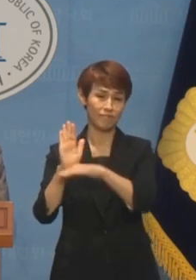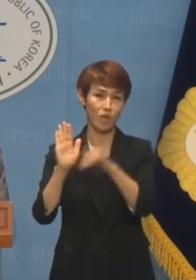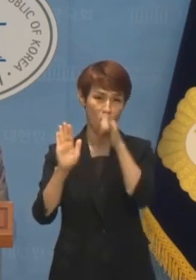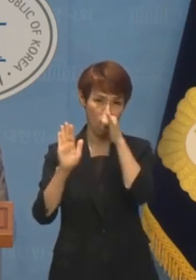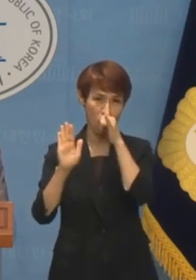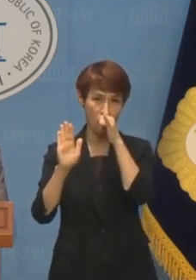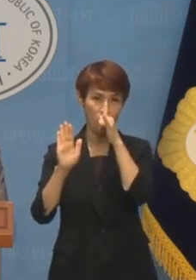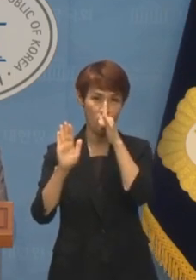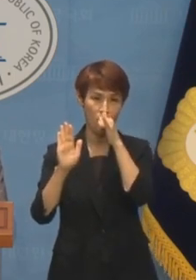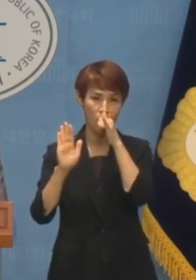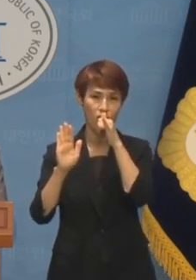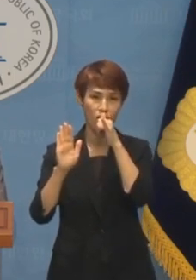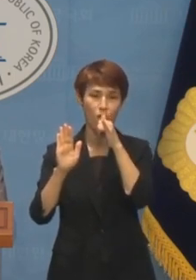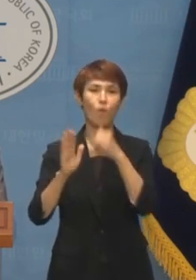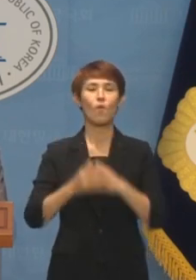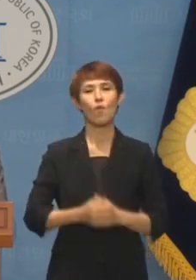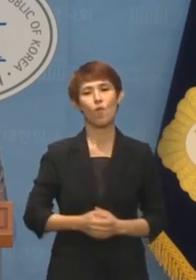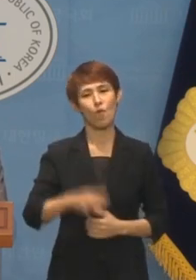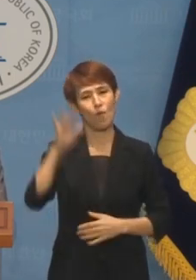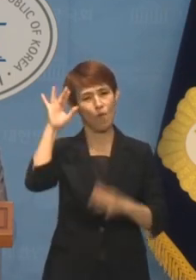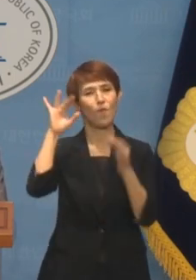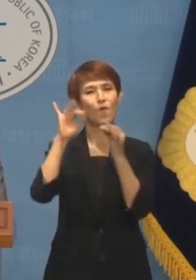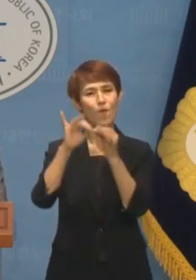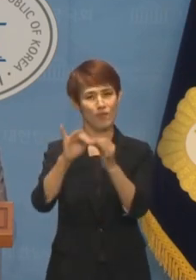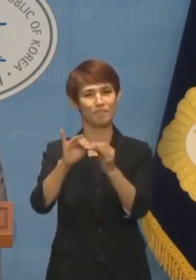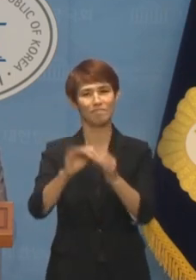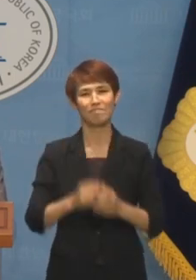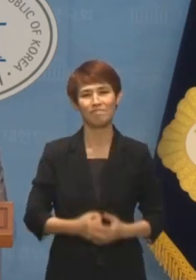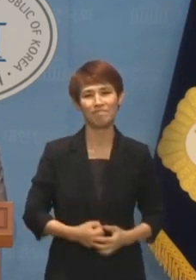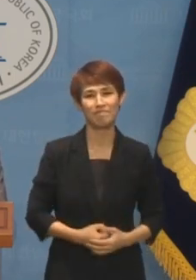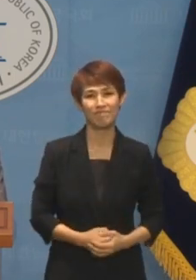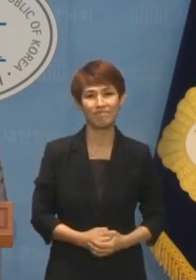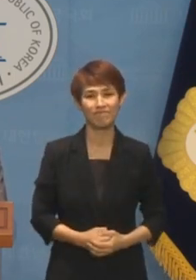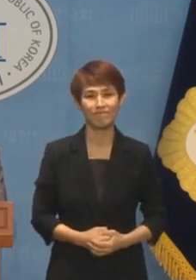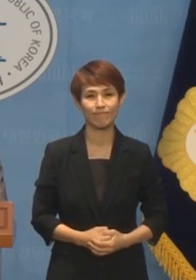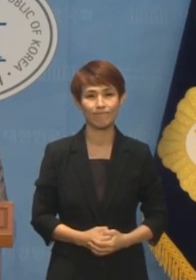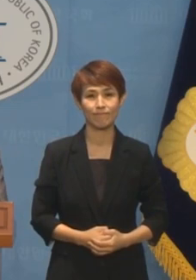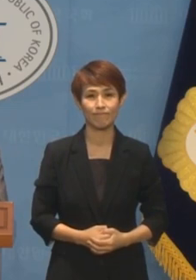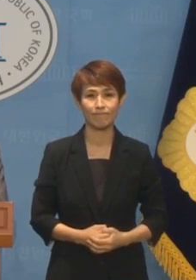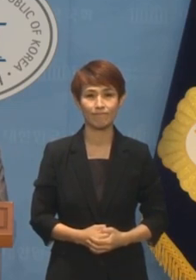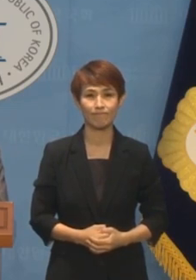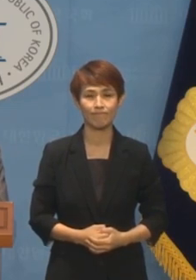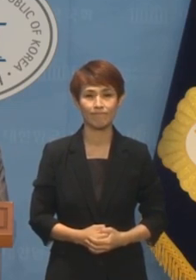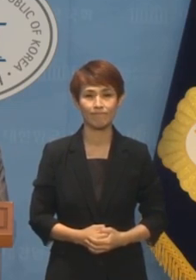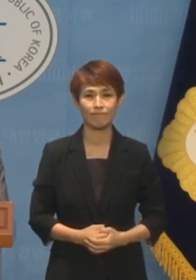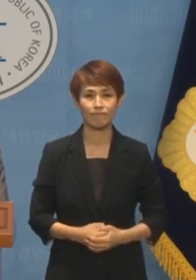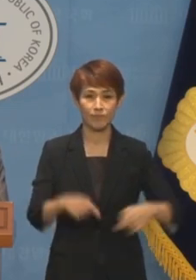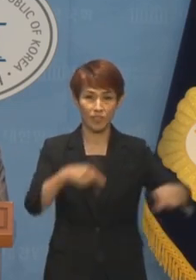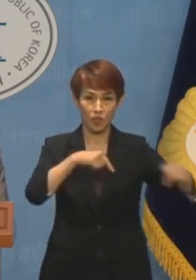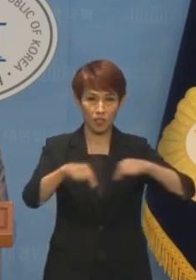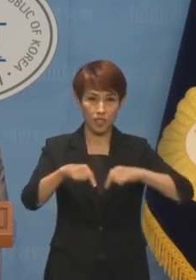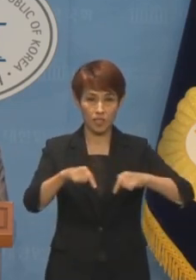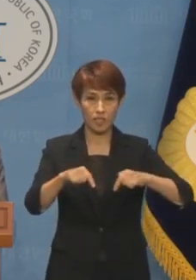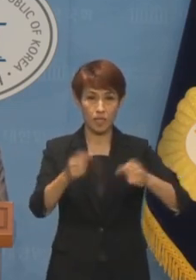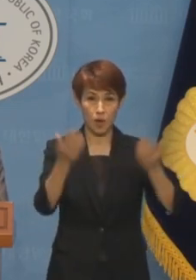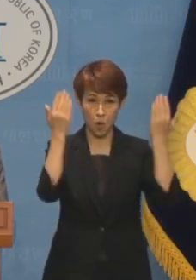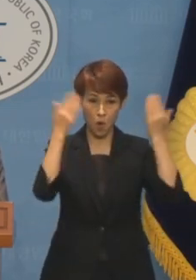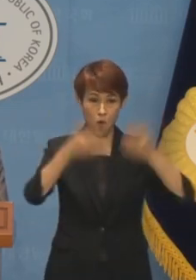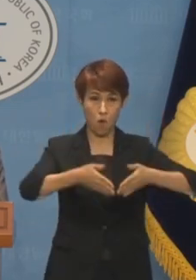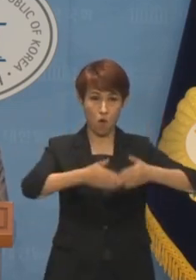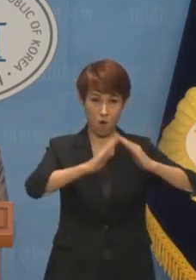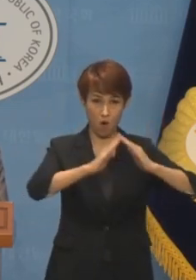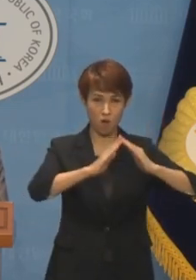외연을 확장하는 것에 저 역시 100% 공감합니다. 특히 정치 학교를 통한